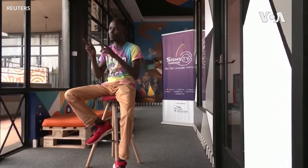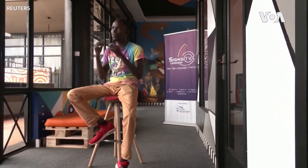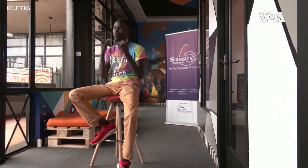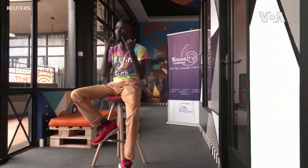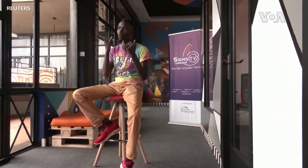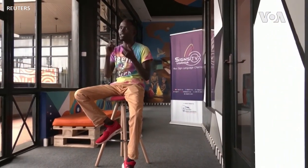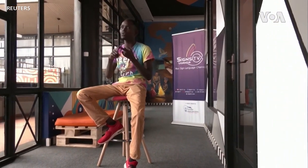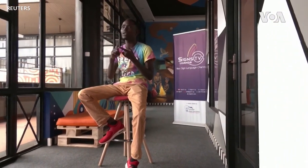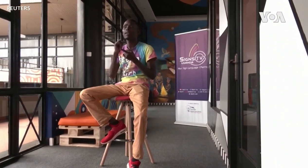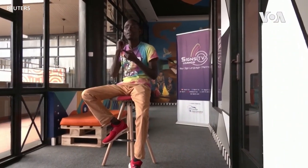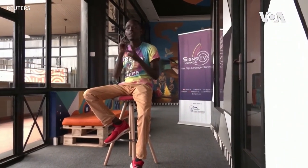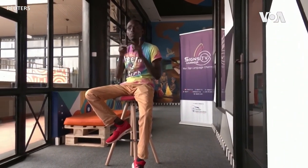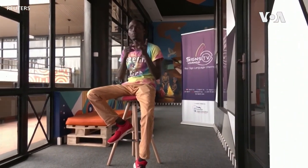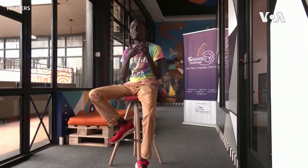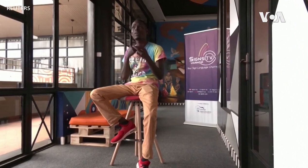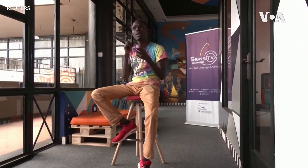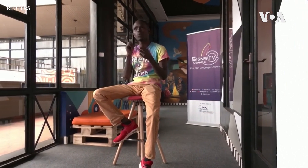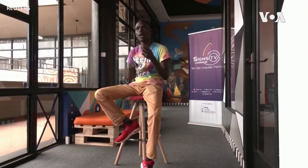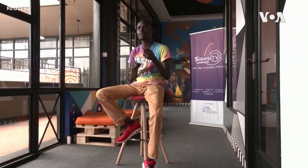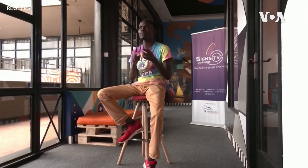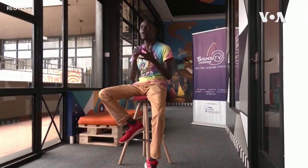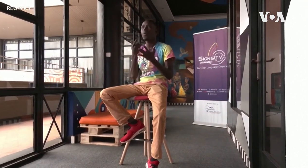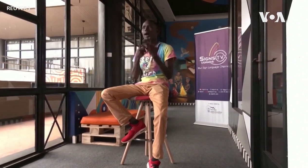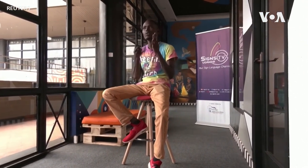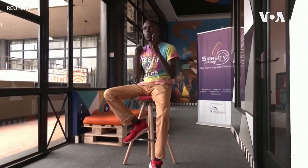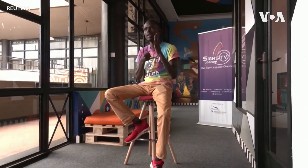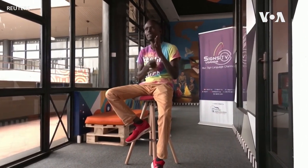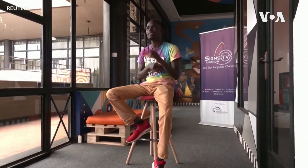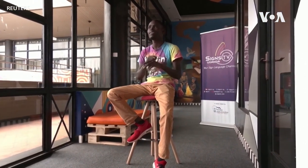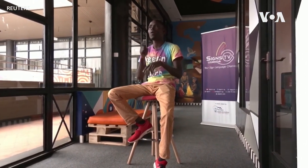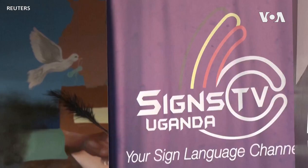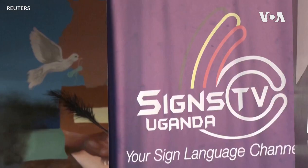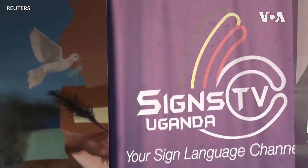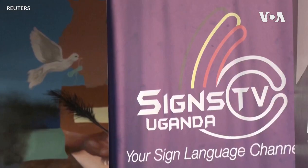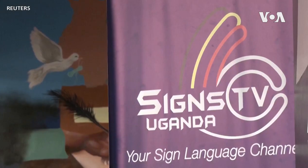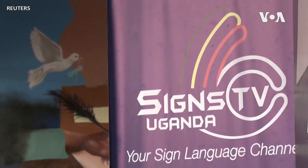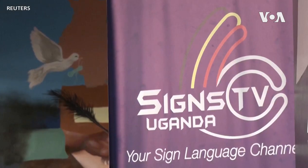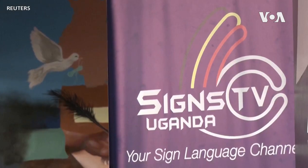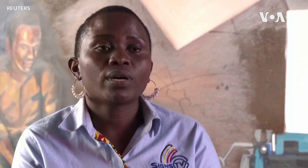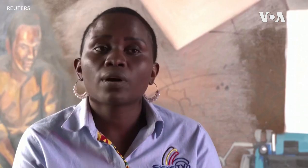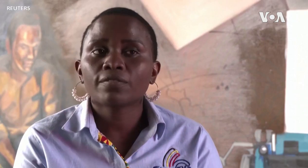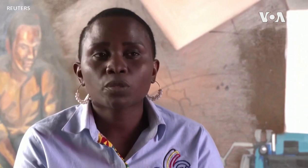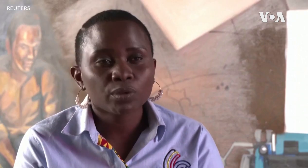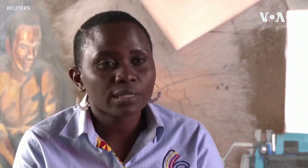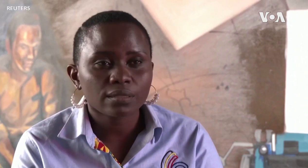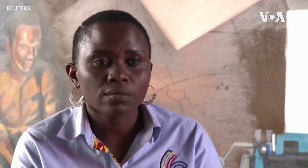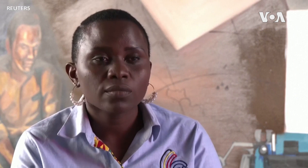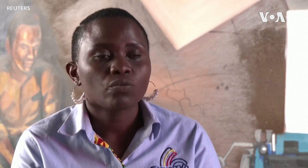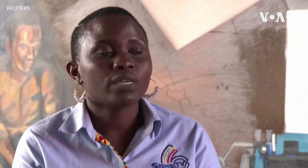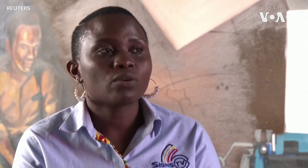financières, techniques et de personnel. Mais Ananda a fait savoir qu'elle ambitionne d'élargir son offre. Donc nous voulons